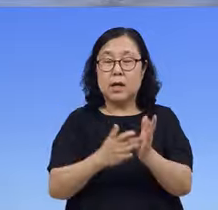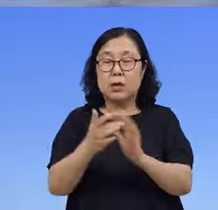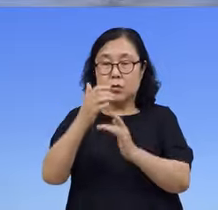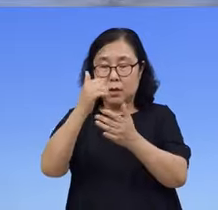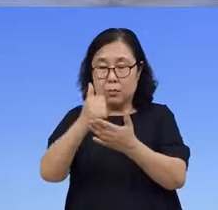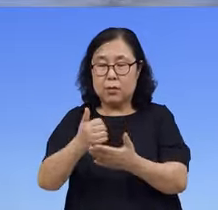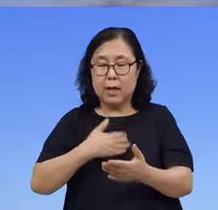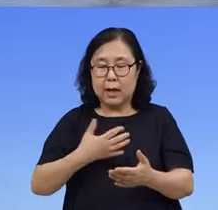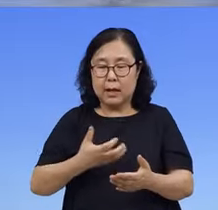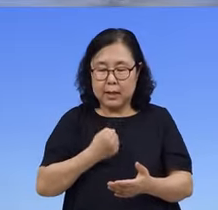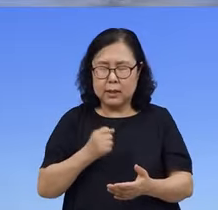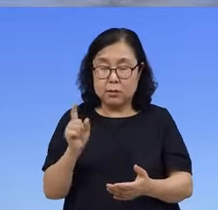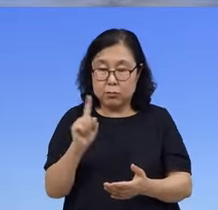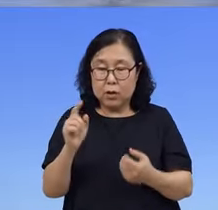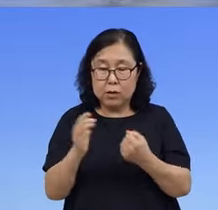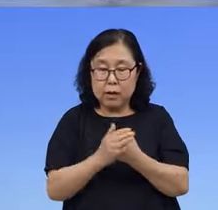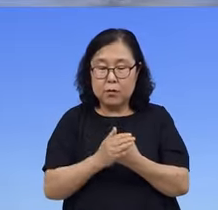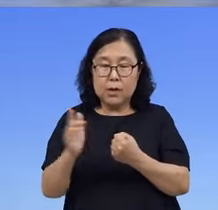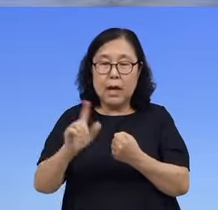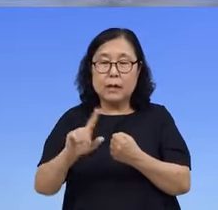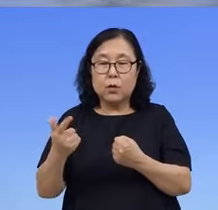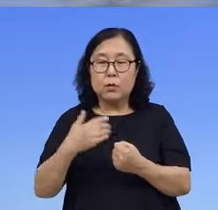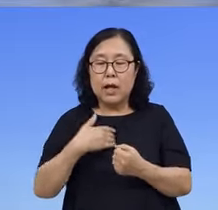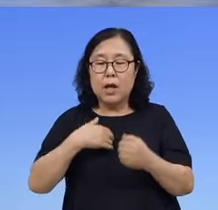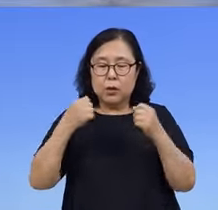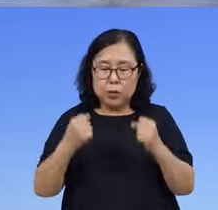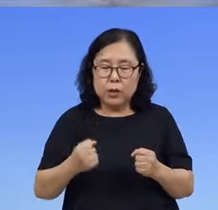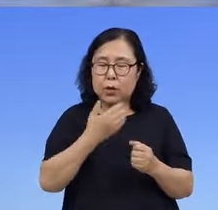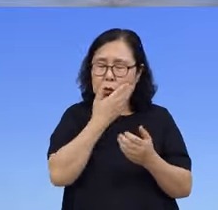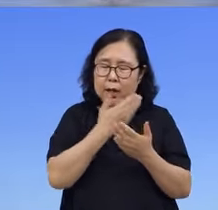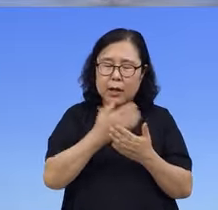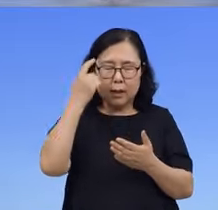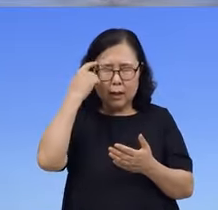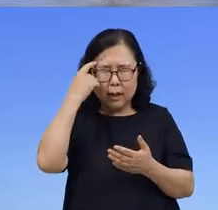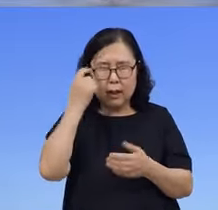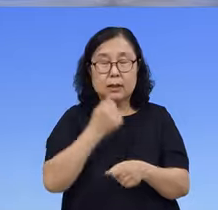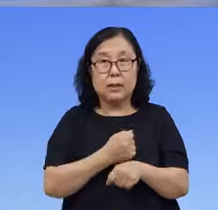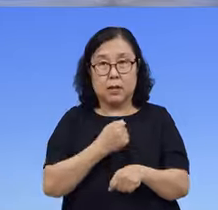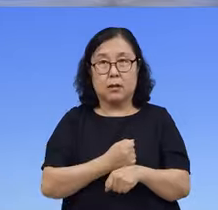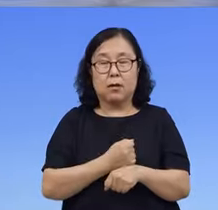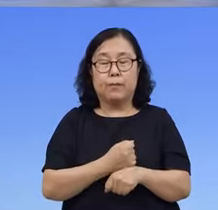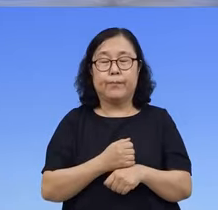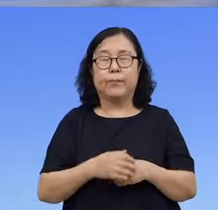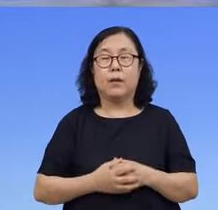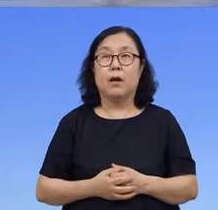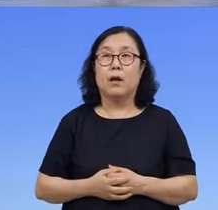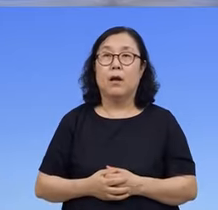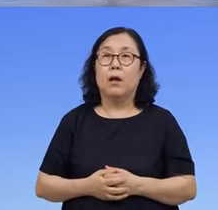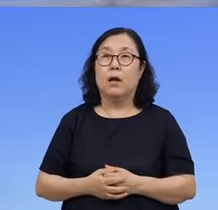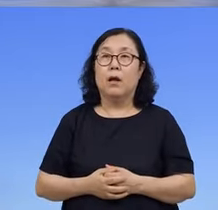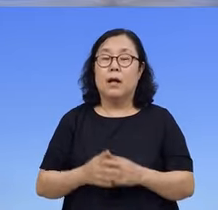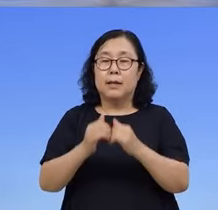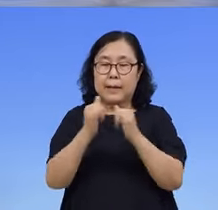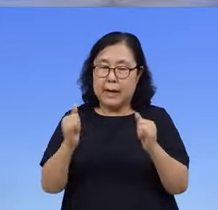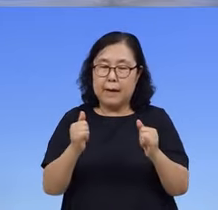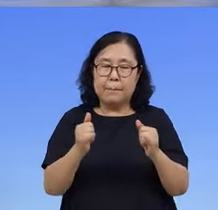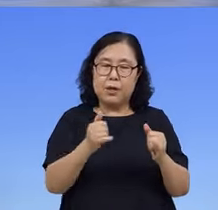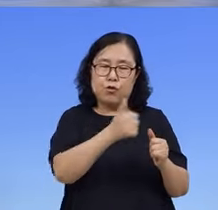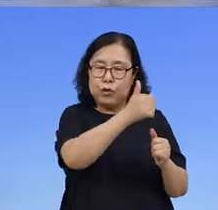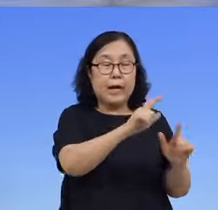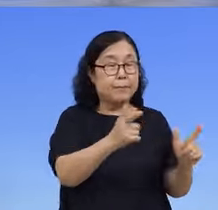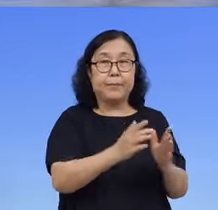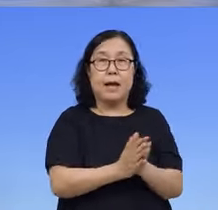예수님은 내가 가진 그 무엇이 아니라 내 존재를 귀하게 보신다는 것, 사람들이 안식의 주인이 아니라 안식의